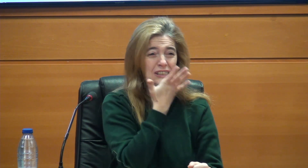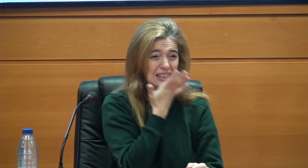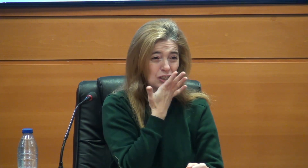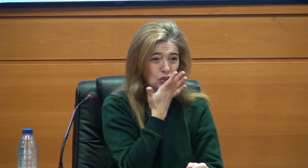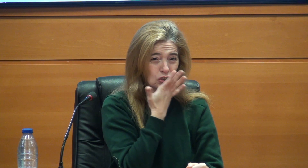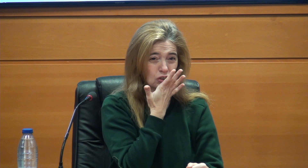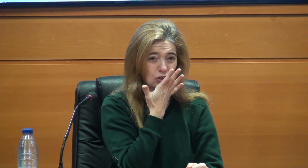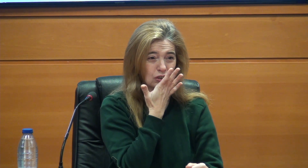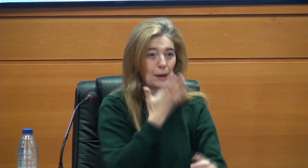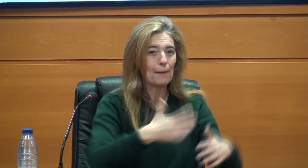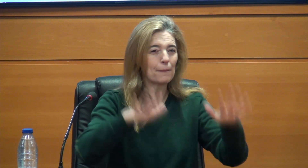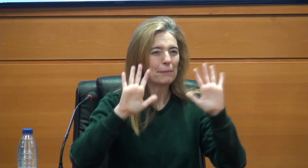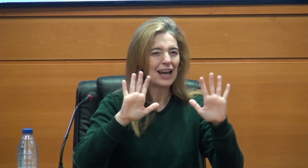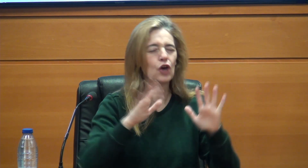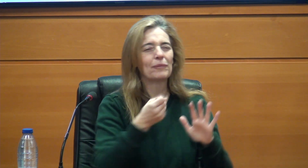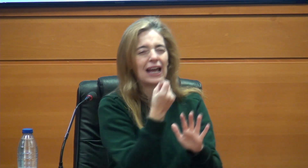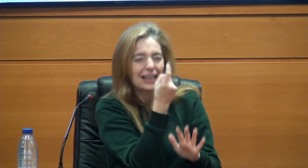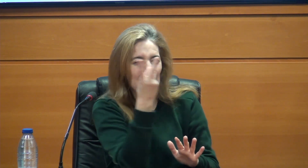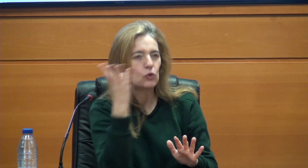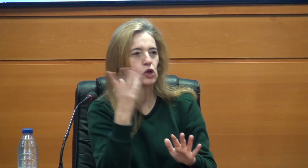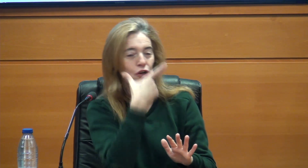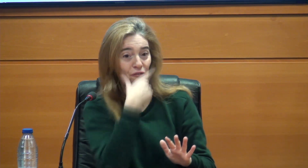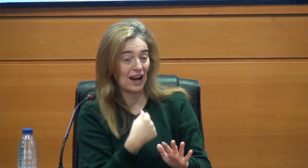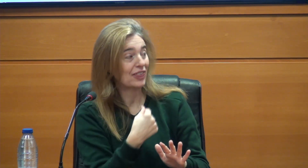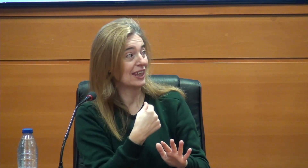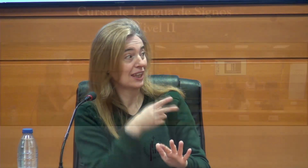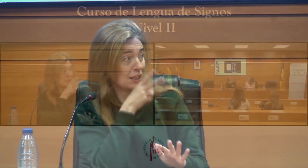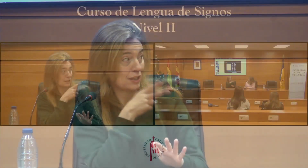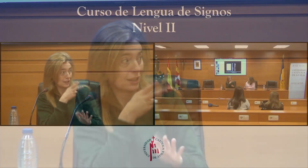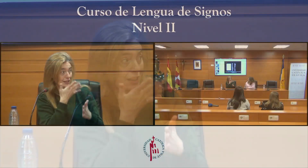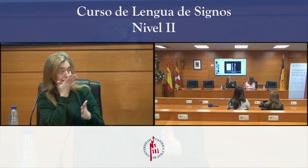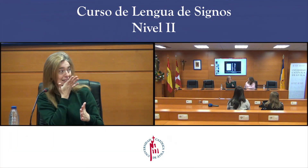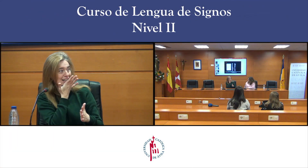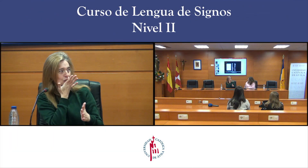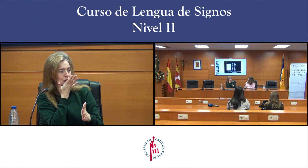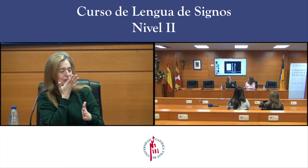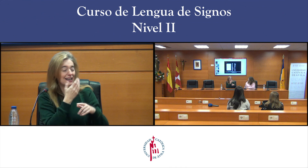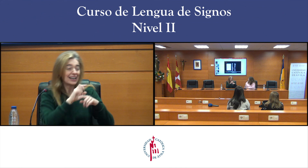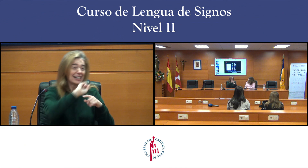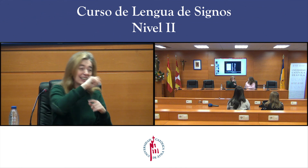hay muchos verbos hay muchos signos pero lo sé más fáciles